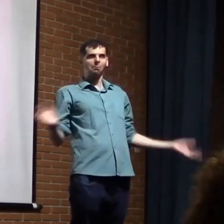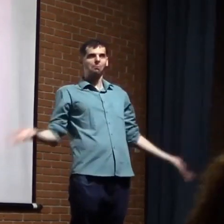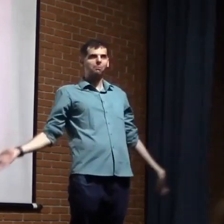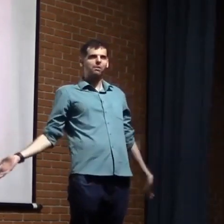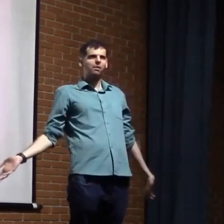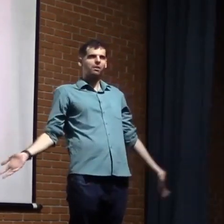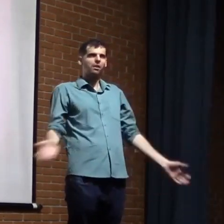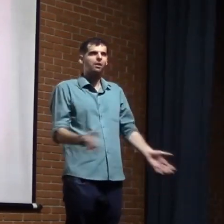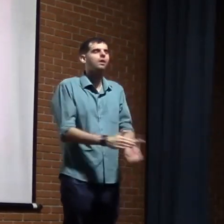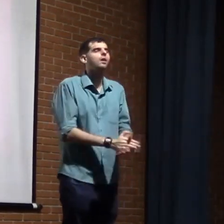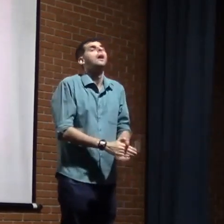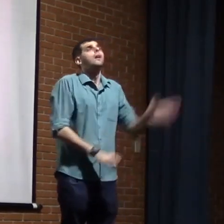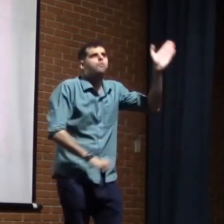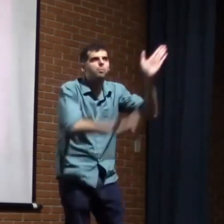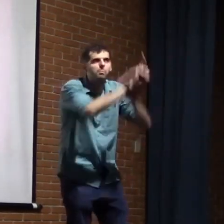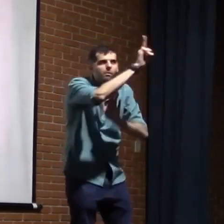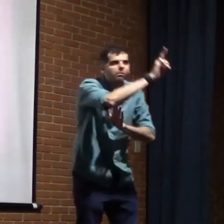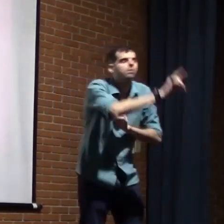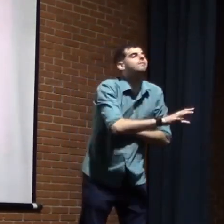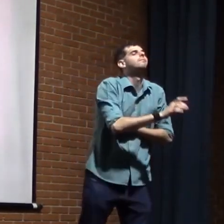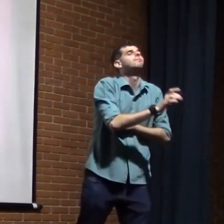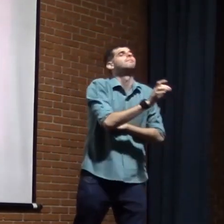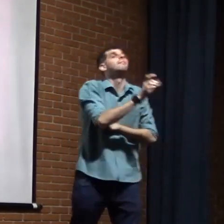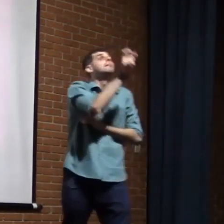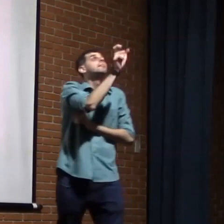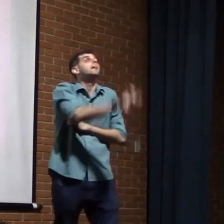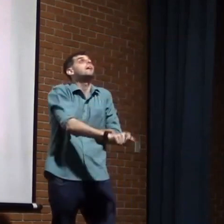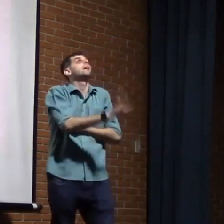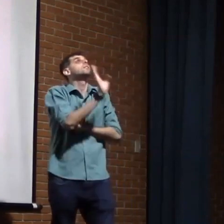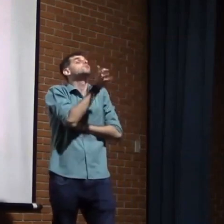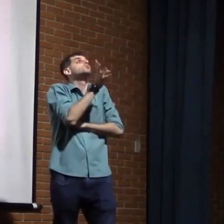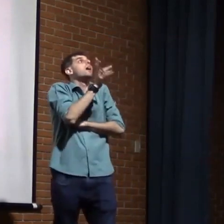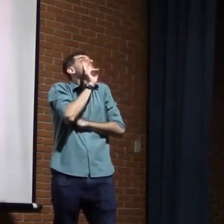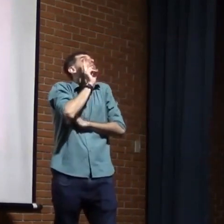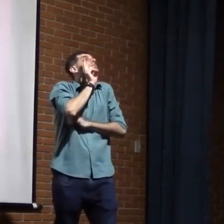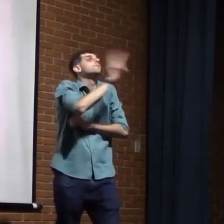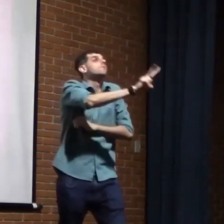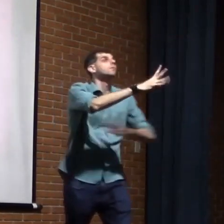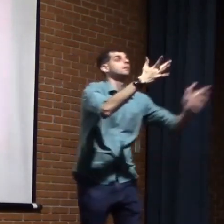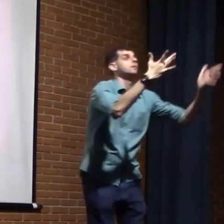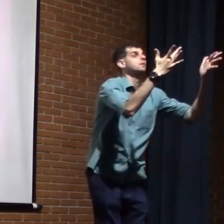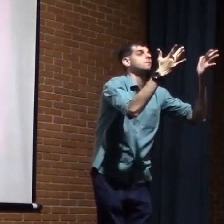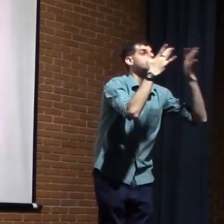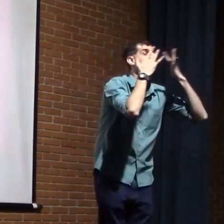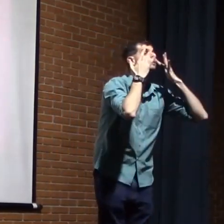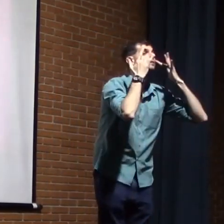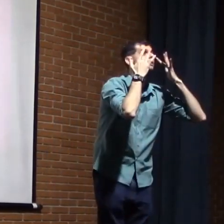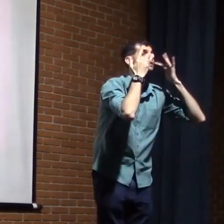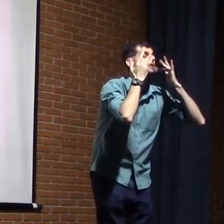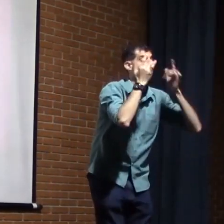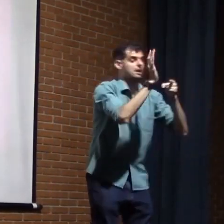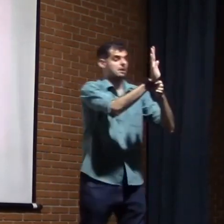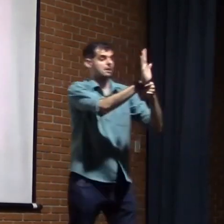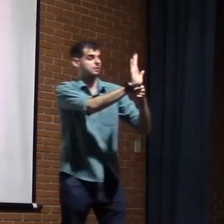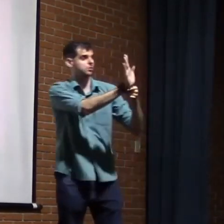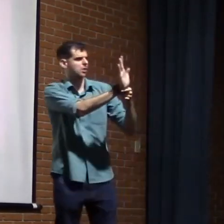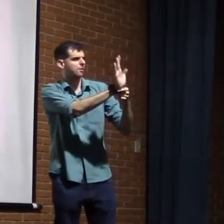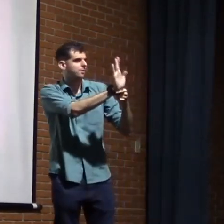Ninguém? Ninguém? Nada? Agora mais uma pergunta. Quem aqui já viu um teatro, uma